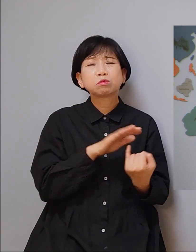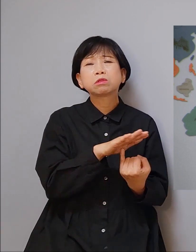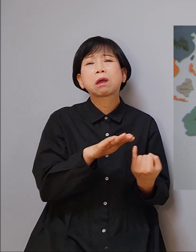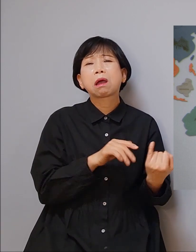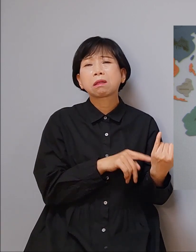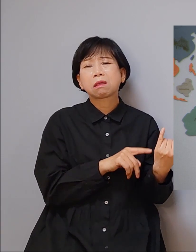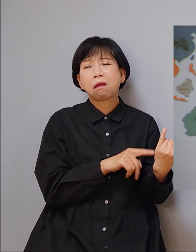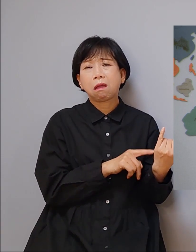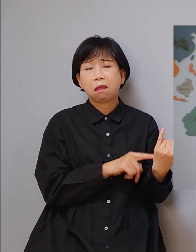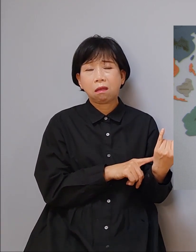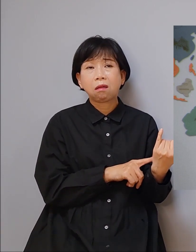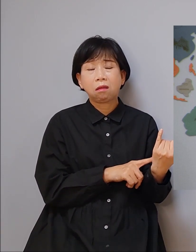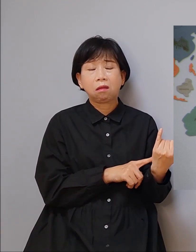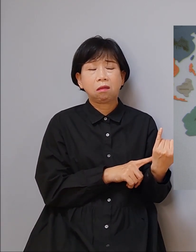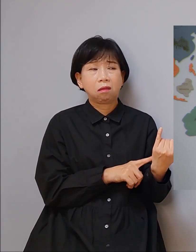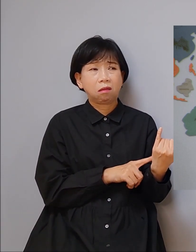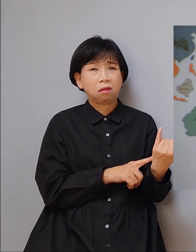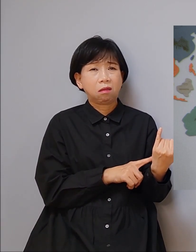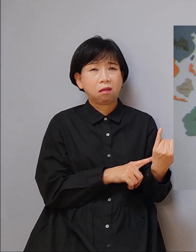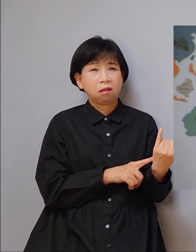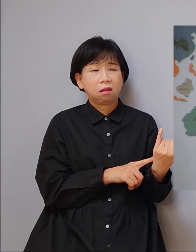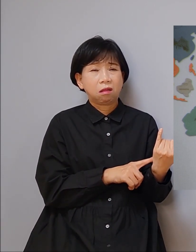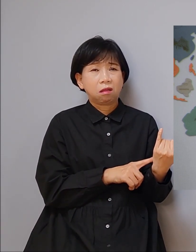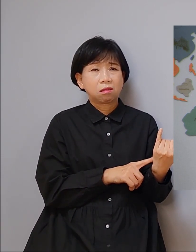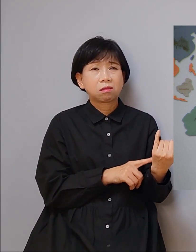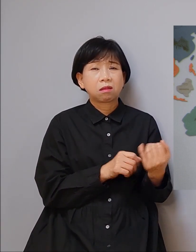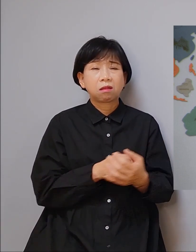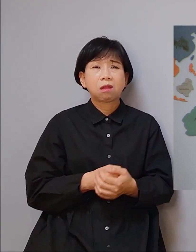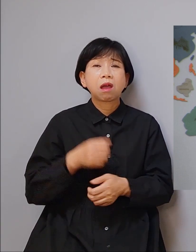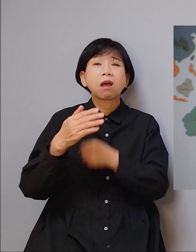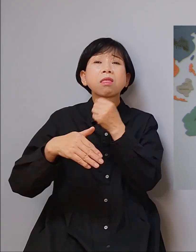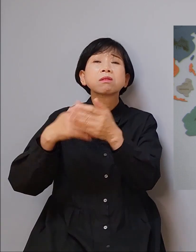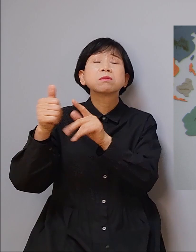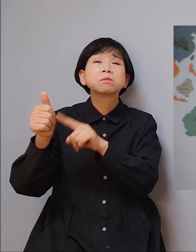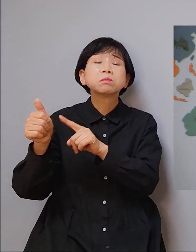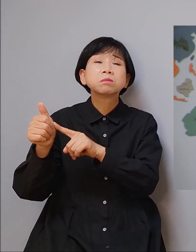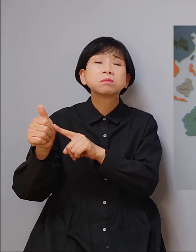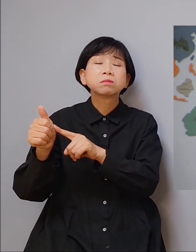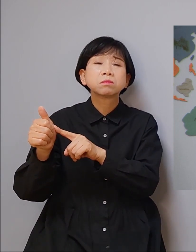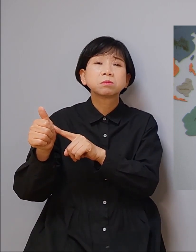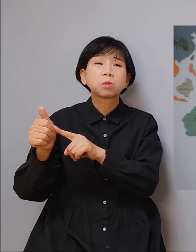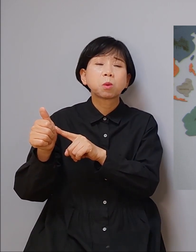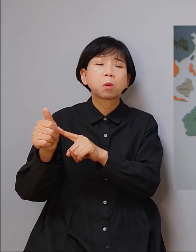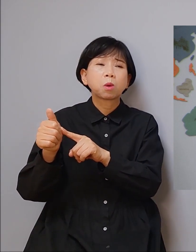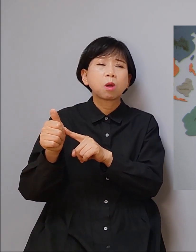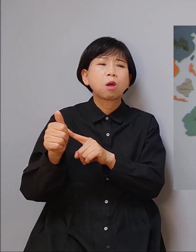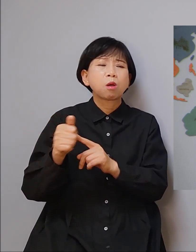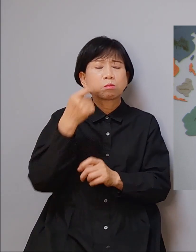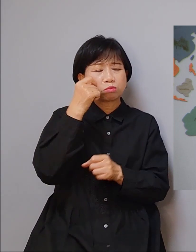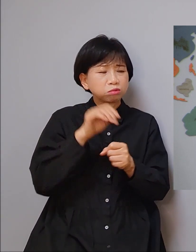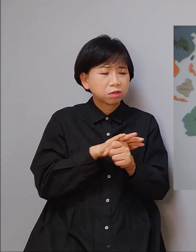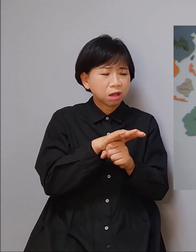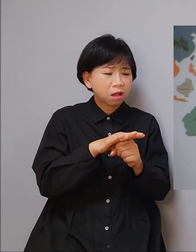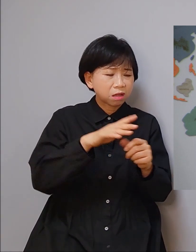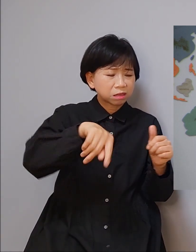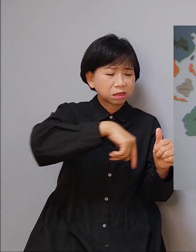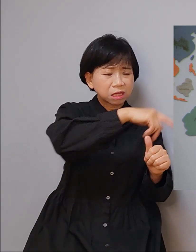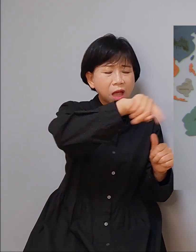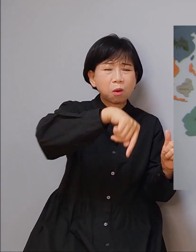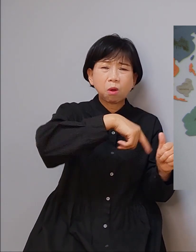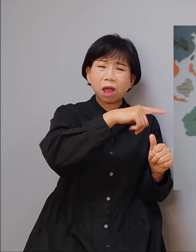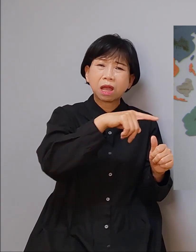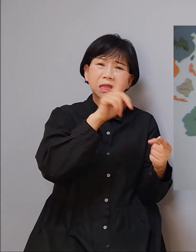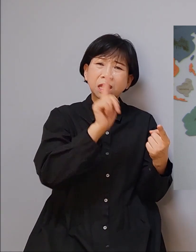다시 그 가정에서 끌어내 주시는 줄 믿습니다. 하나님이 그 상황들을